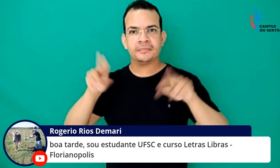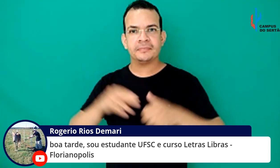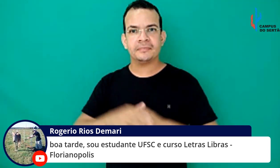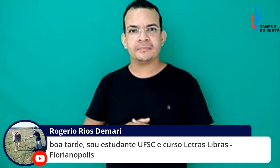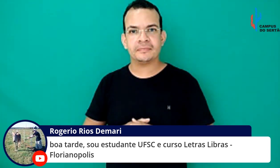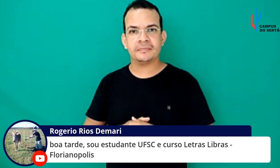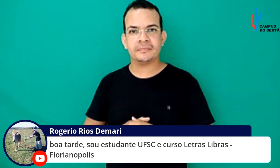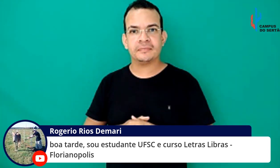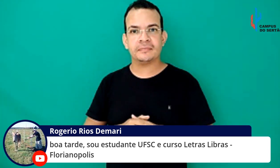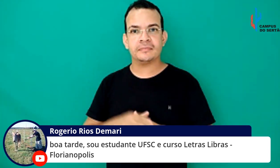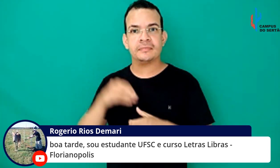UFSC,